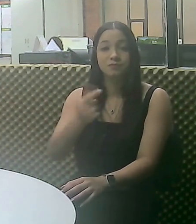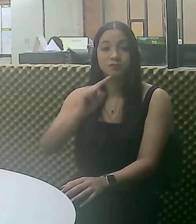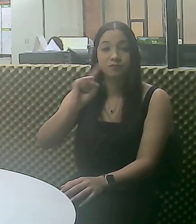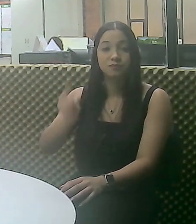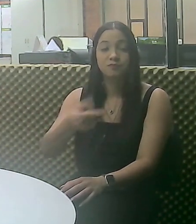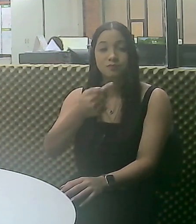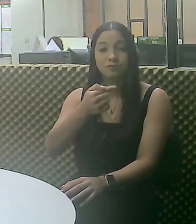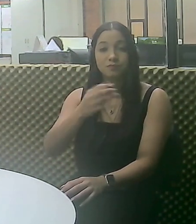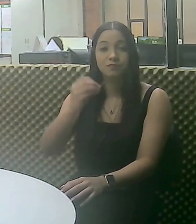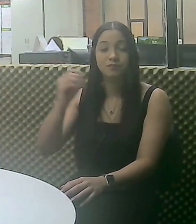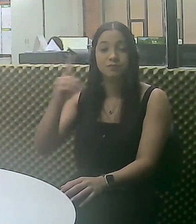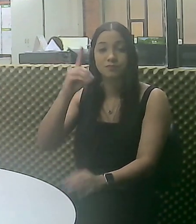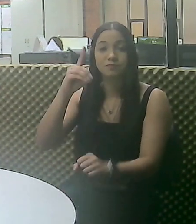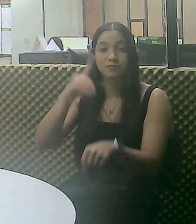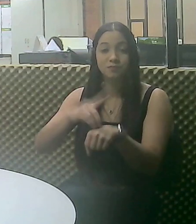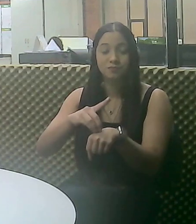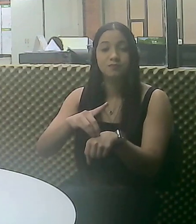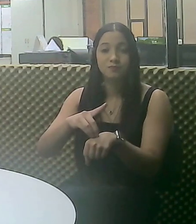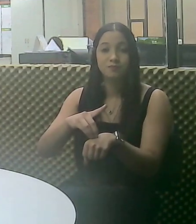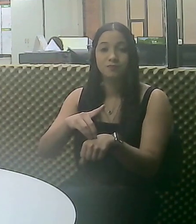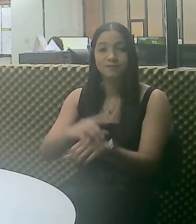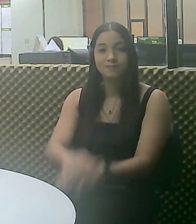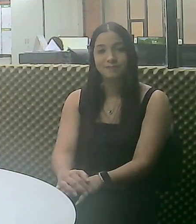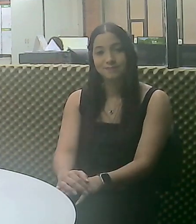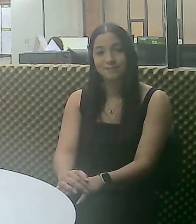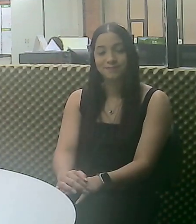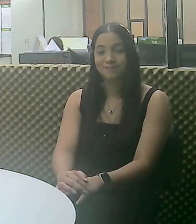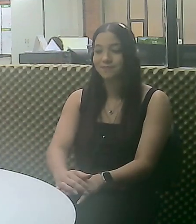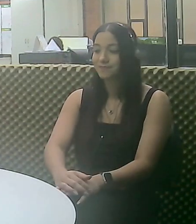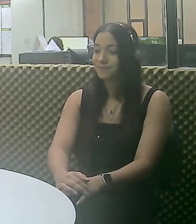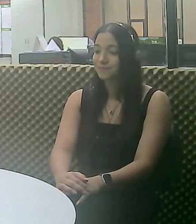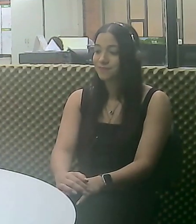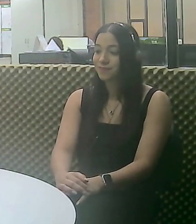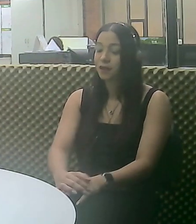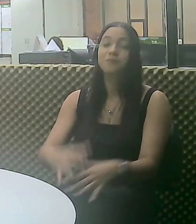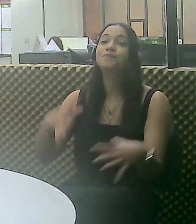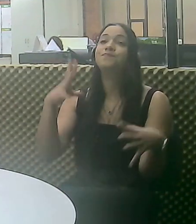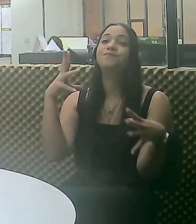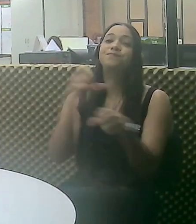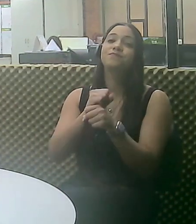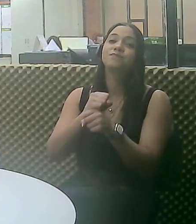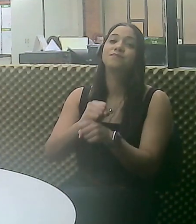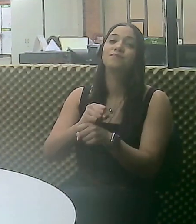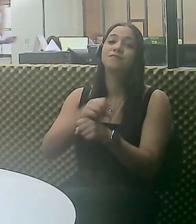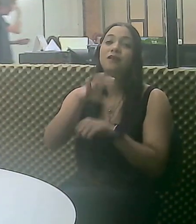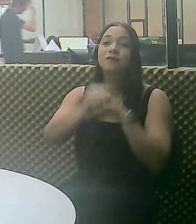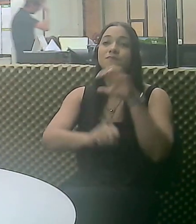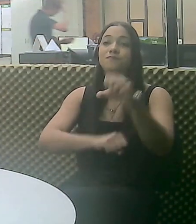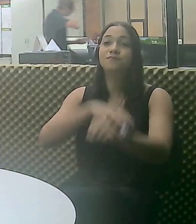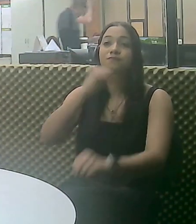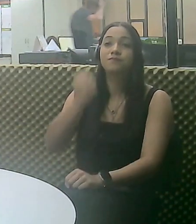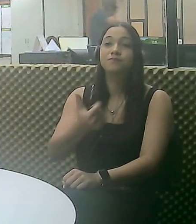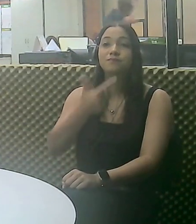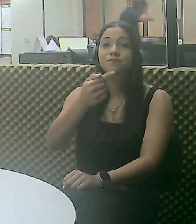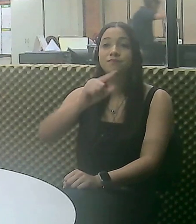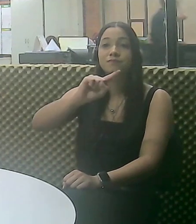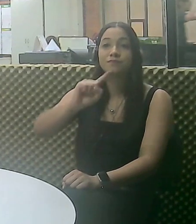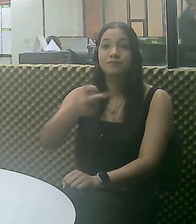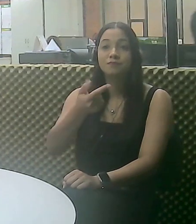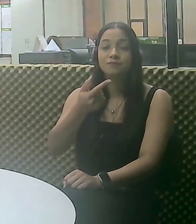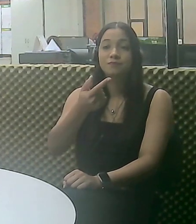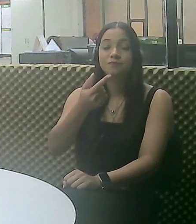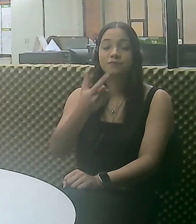2.700 focos de larvas do mosquito transmissor. Ao todo, foram recolhidas quase 7,7